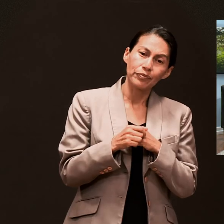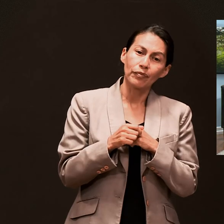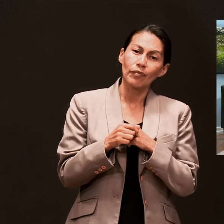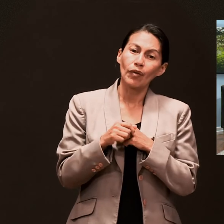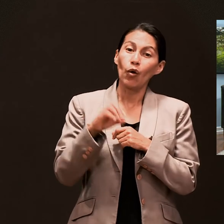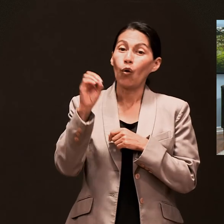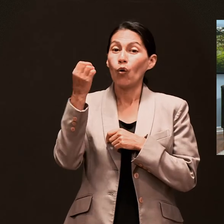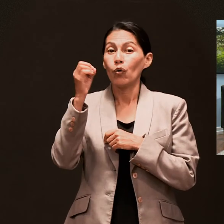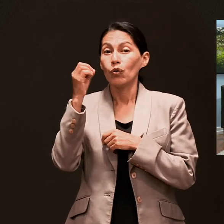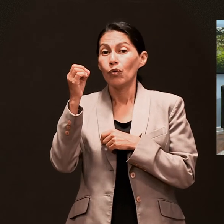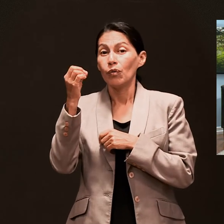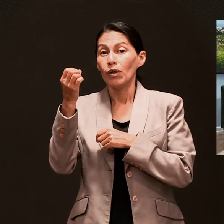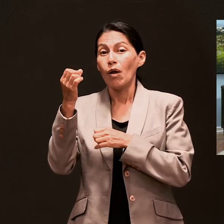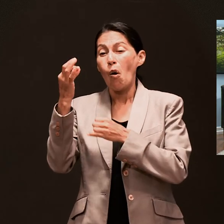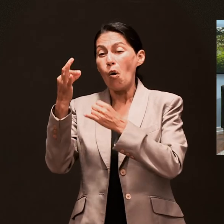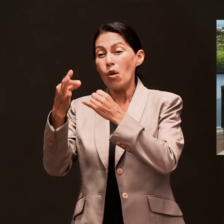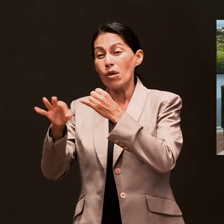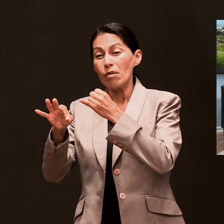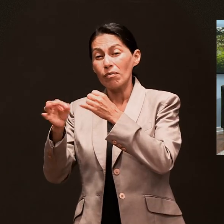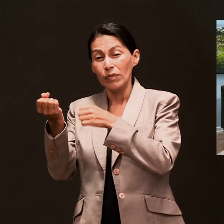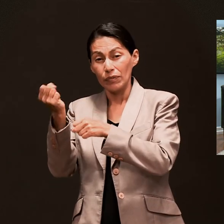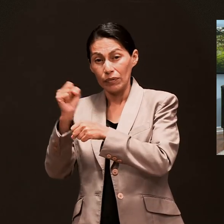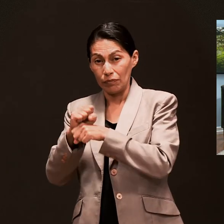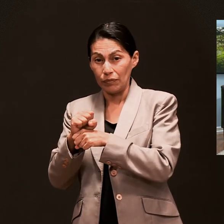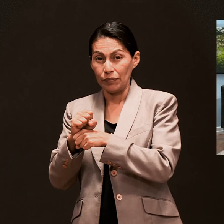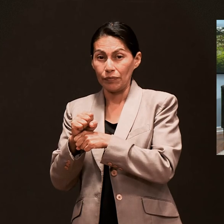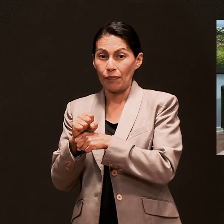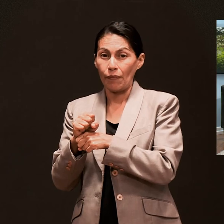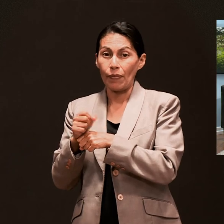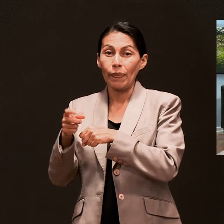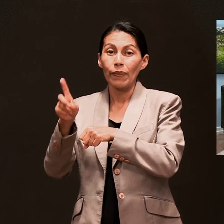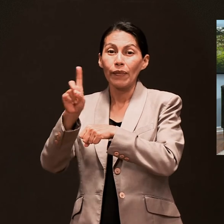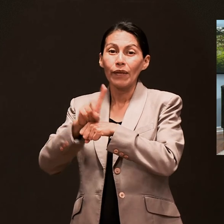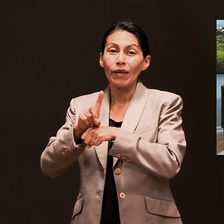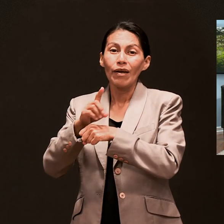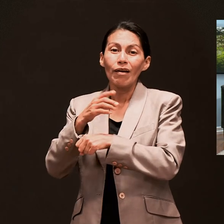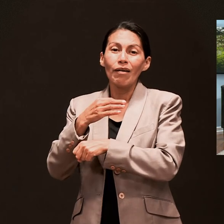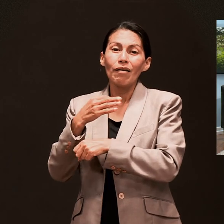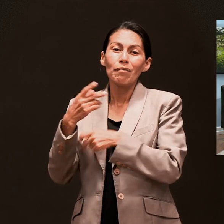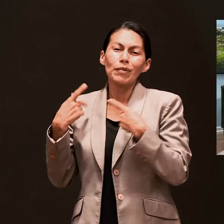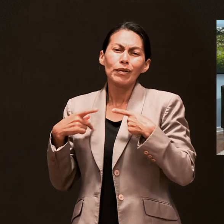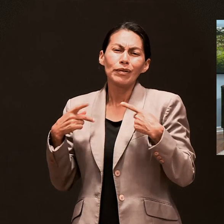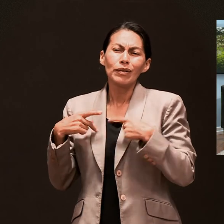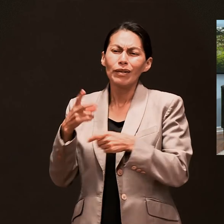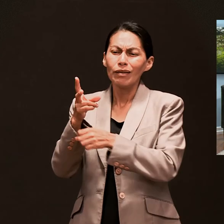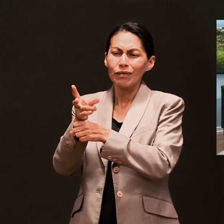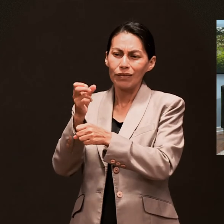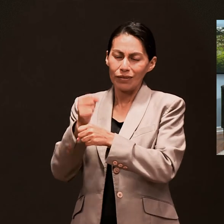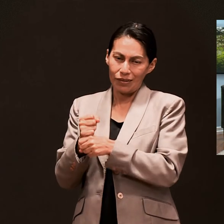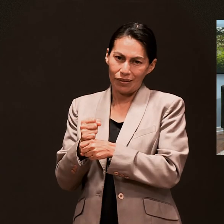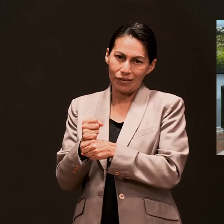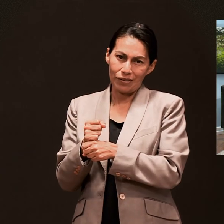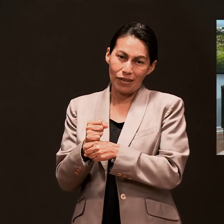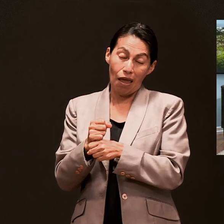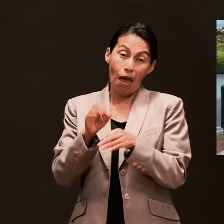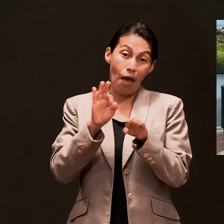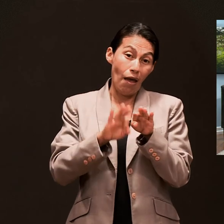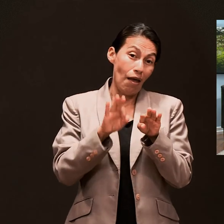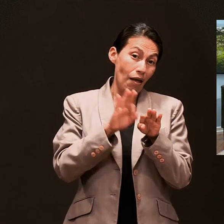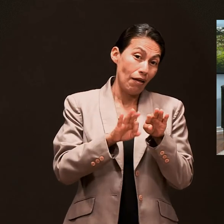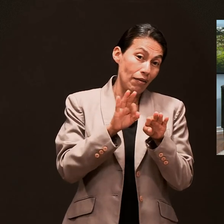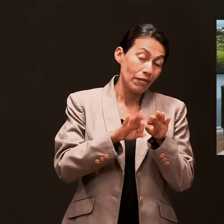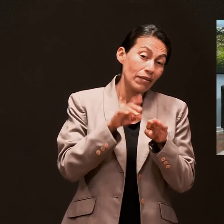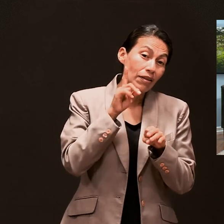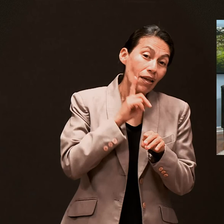la última semana de octubre que era precisamente el día del invitado en la escuela sabática no y dice mi tía